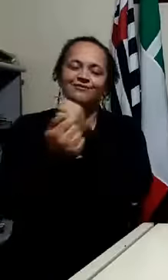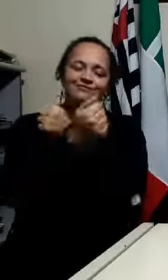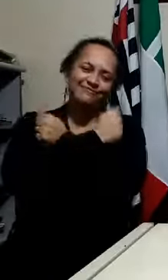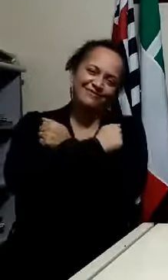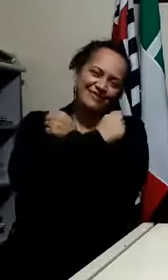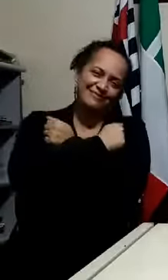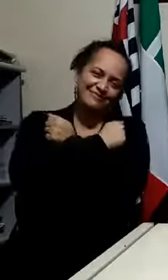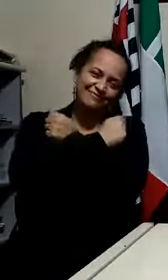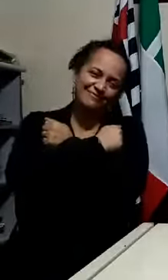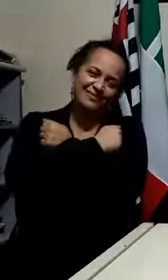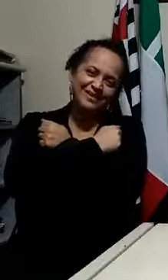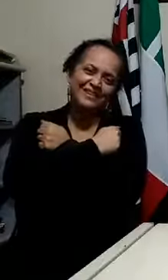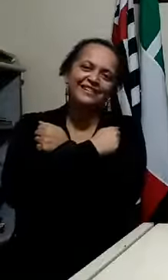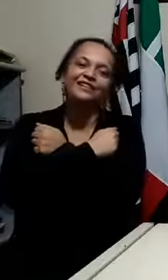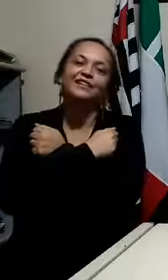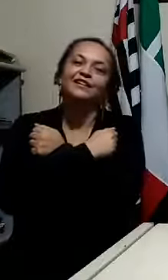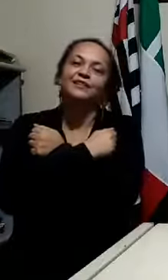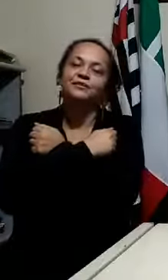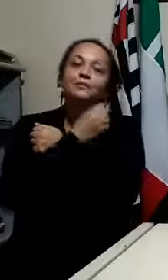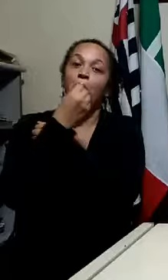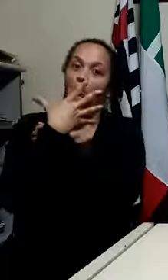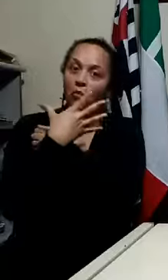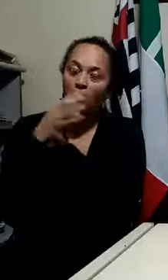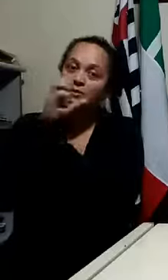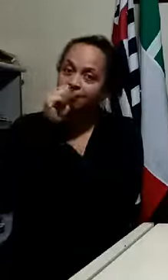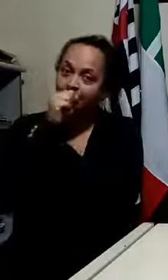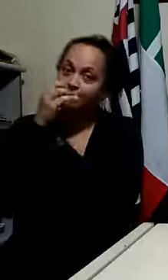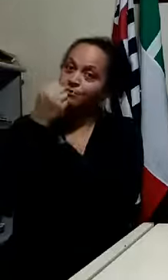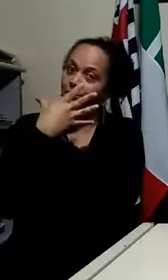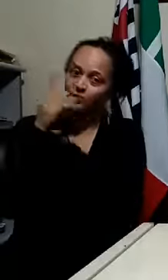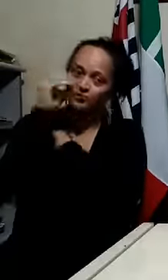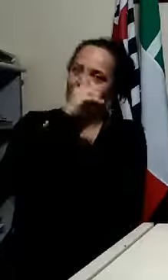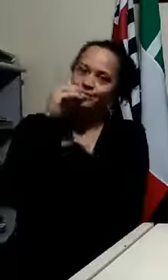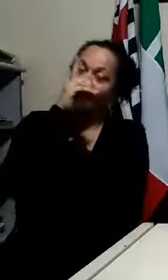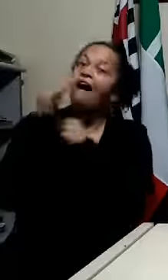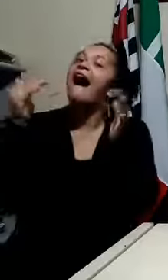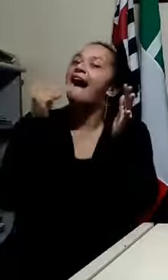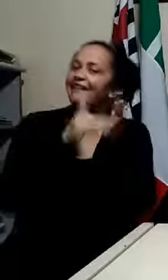aos irmãos, um ótimo final de semana e até